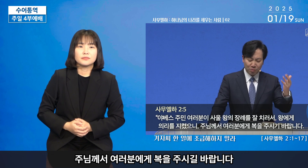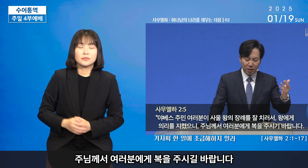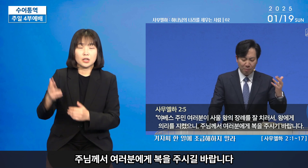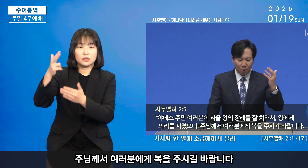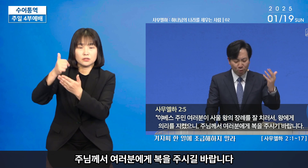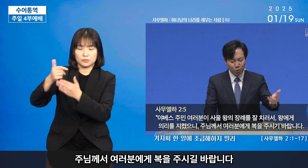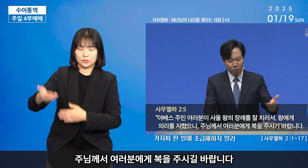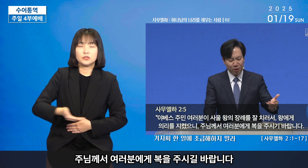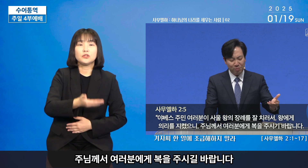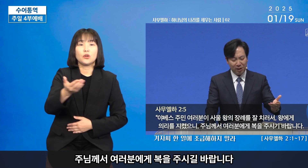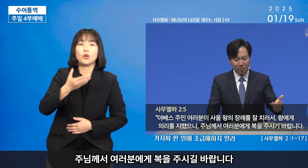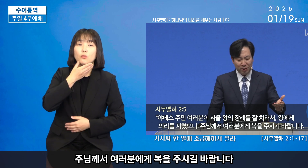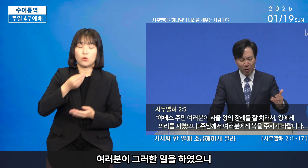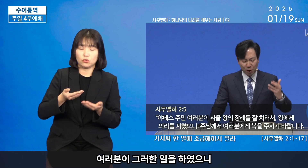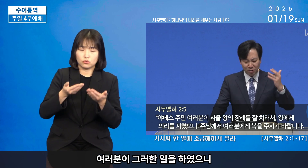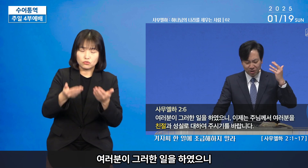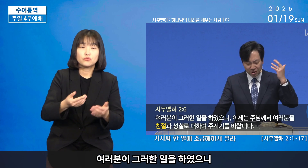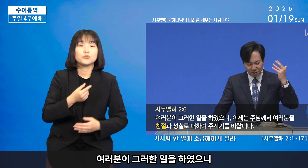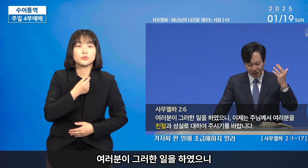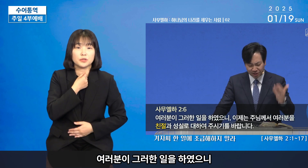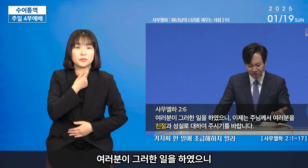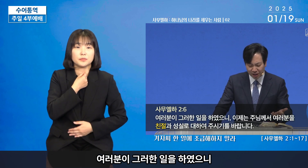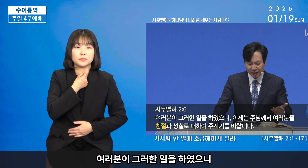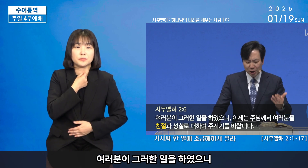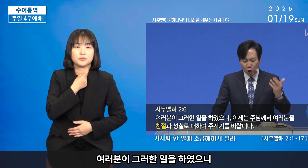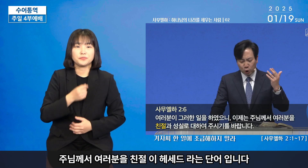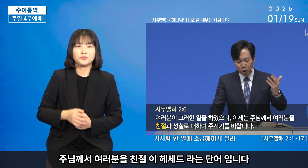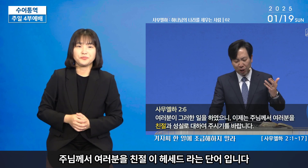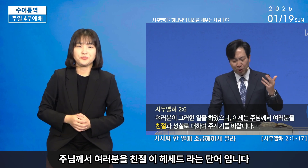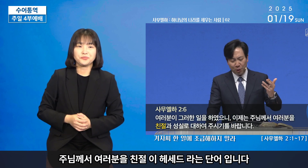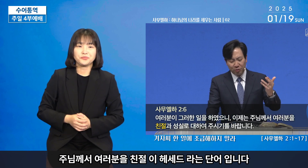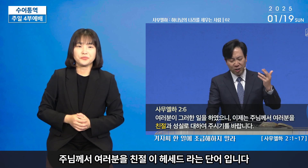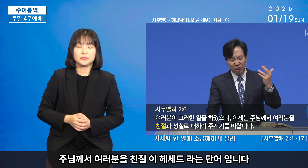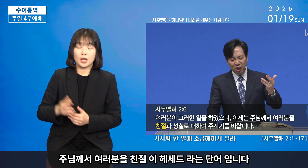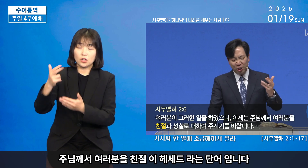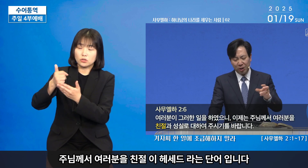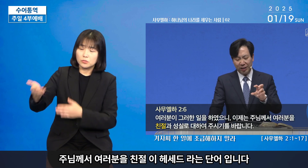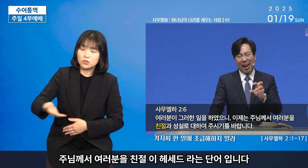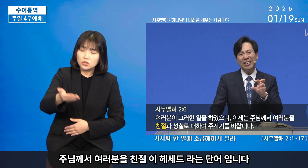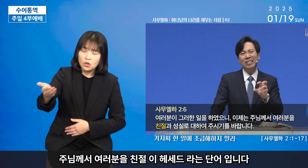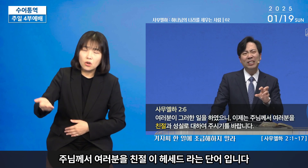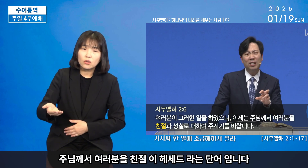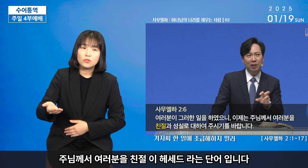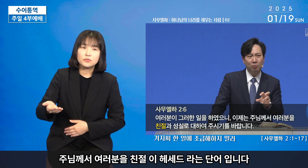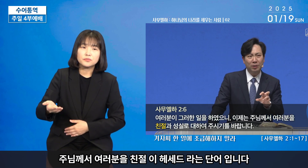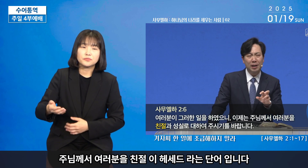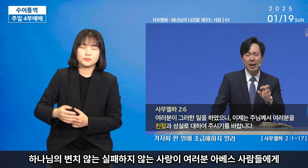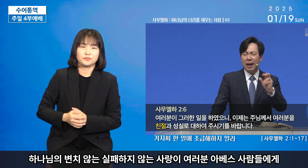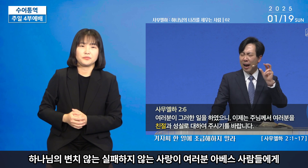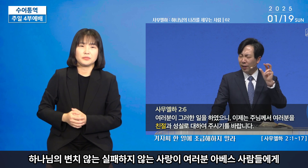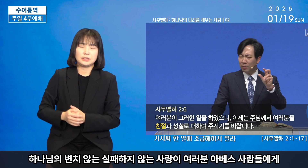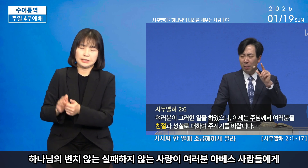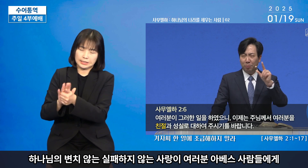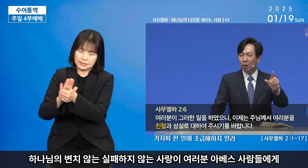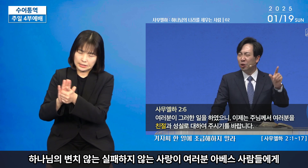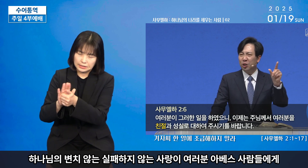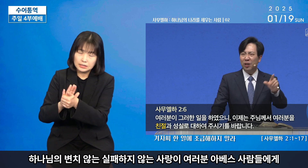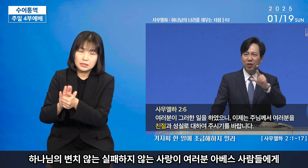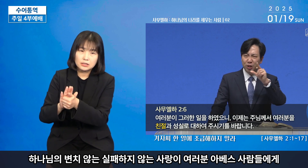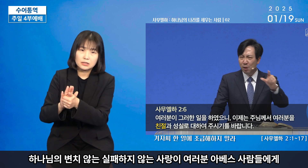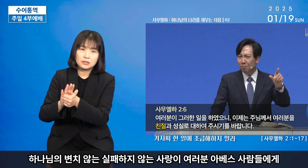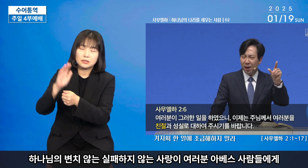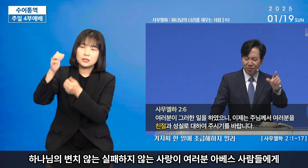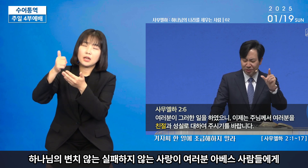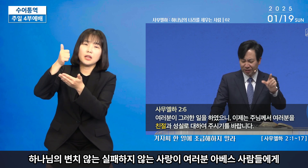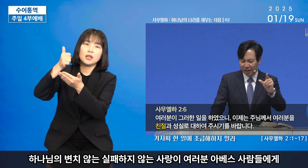주님께서 여러분에게 복을 주시길 바랍니다. 여러분이 그런 일을 했으니 주님께서 여러분을 친절, 이 헤세드라는 단어입니다. 하나님의 변치